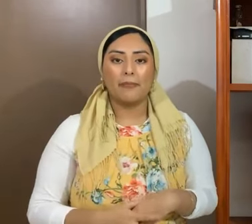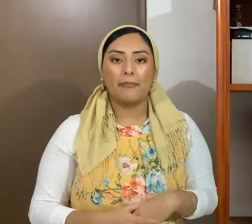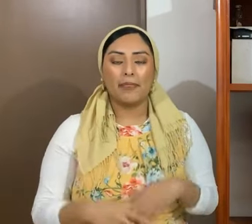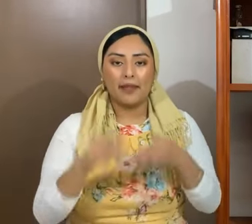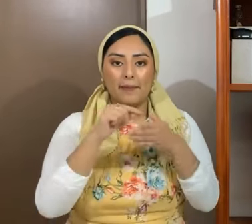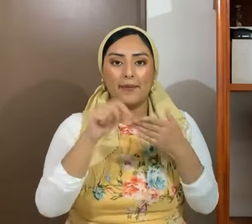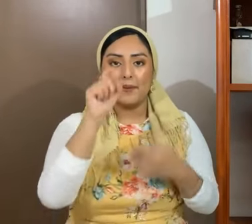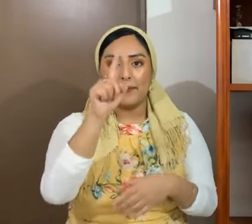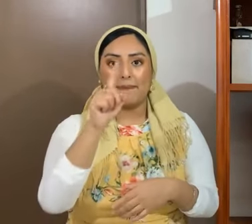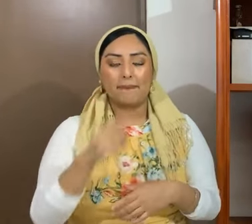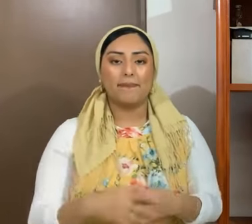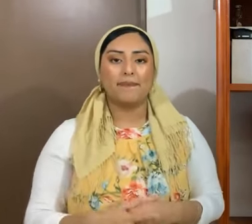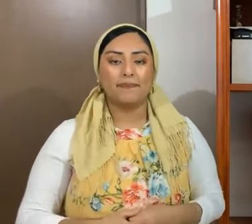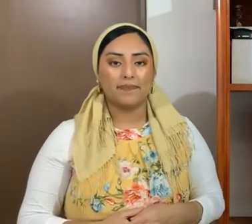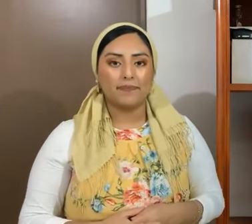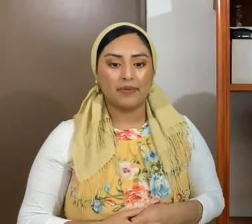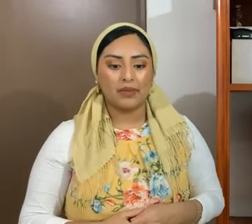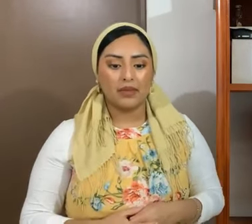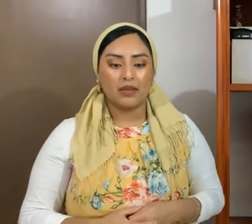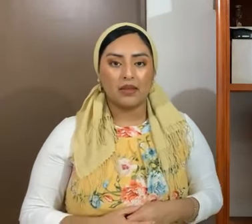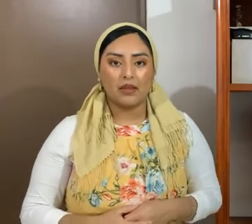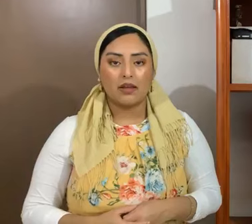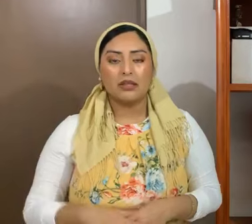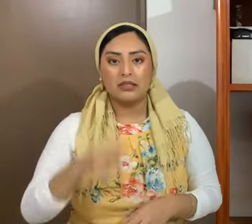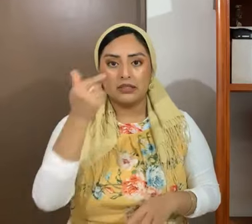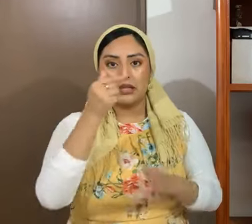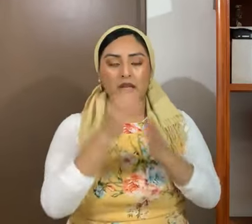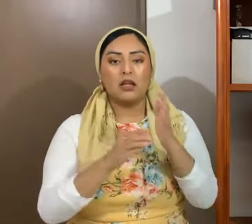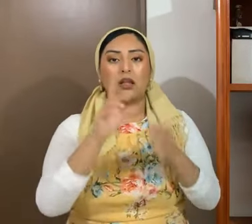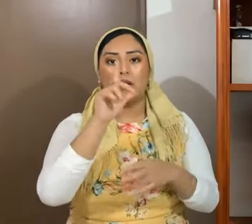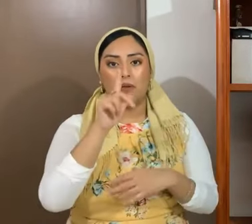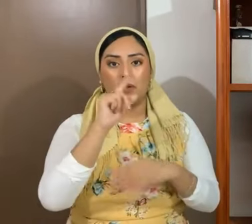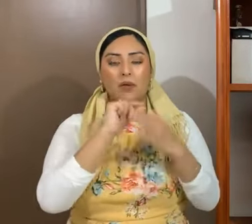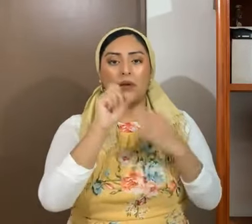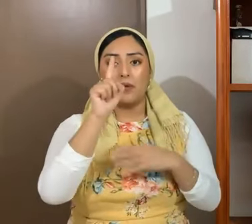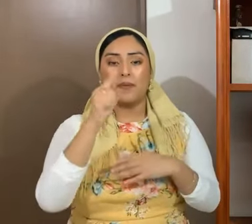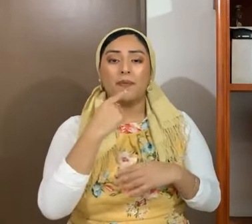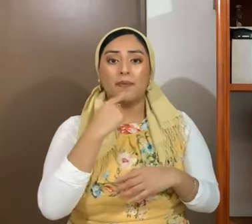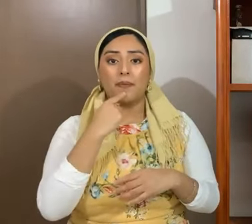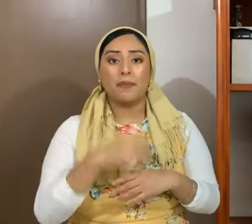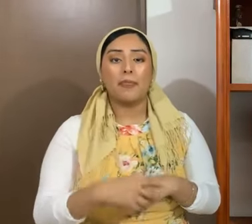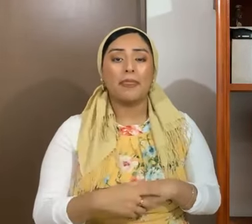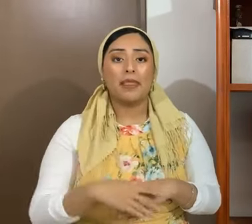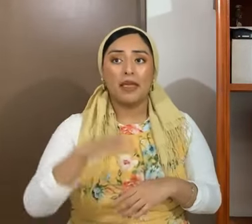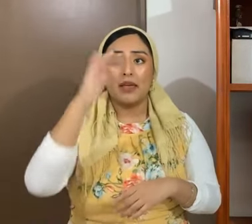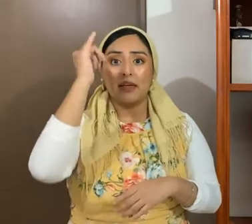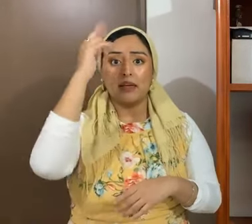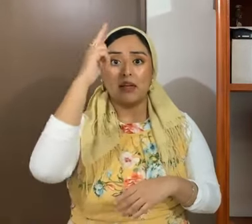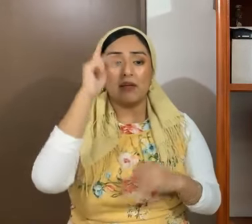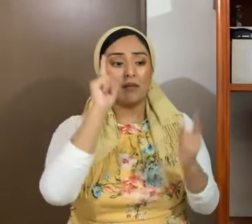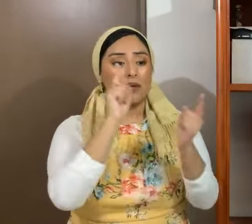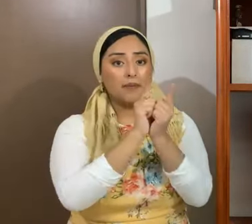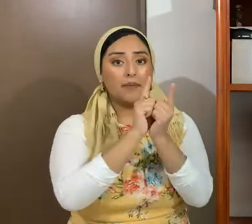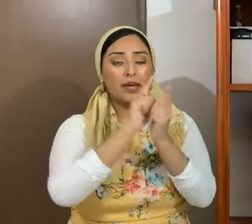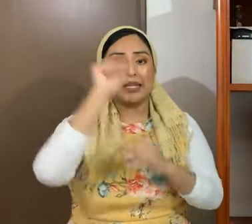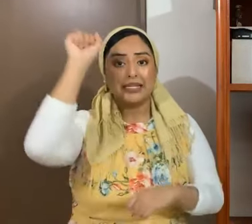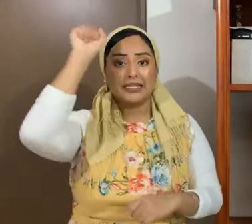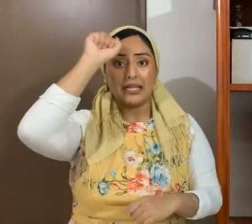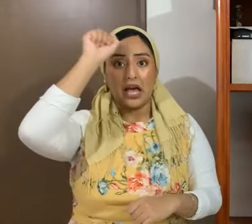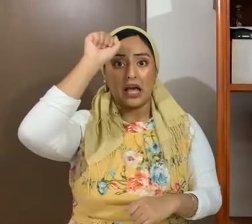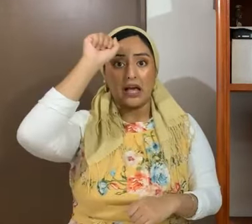en el verso 1. Vamos a Génesis 21. Dice, visitó Yahweh a Sara. Ahí